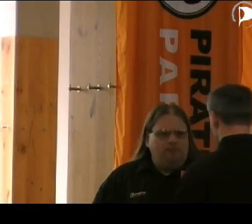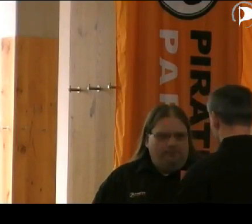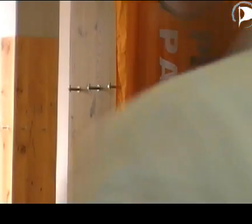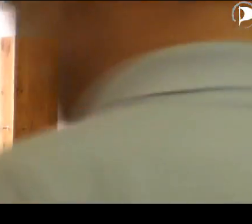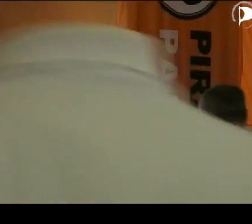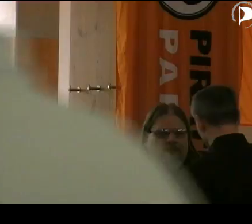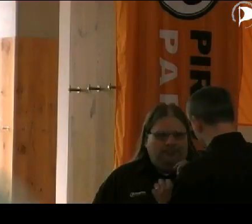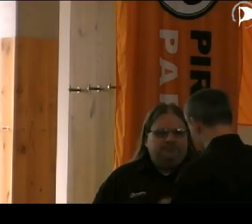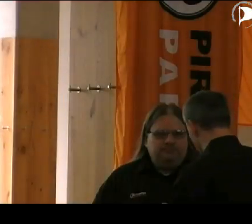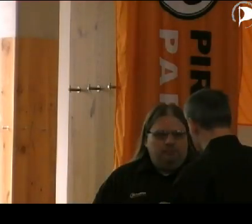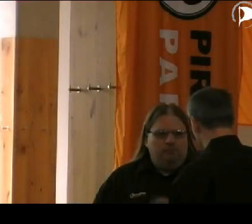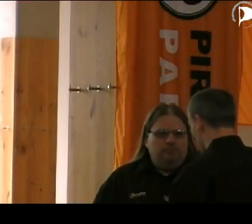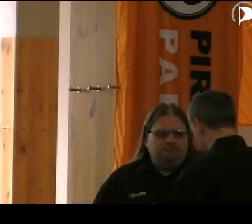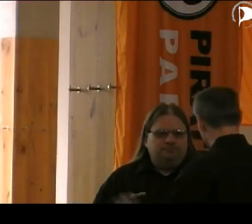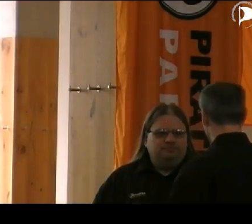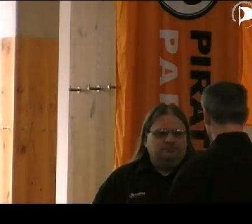wir wissen